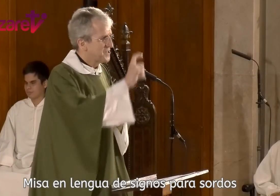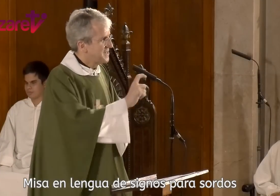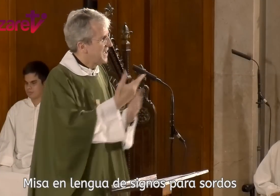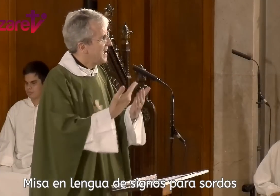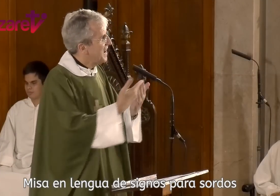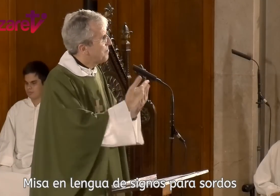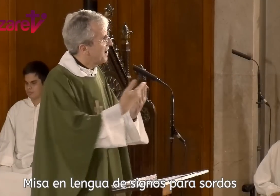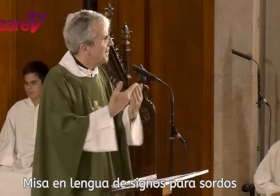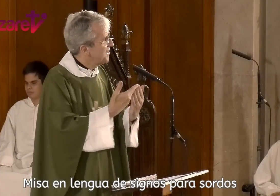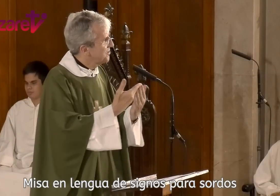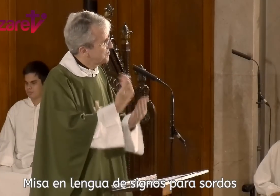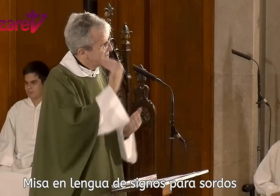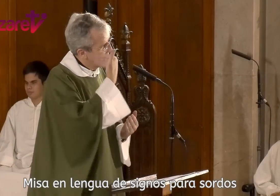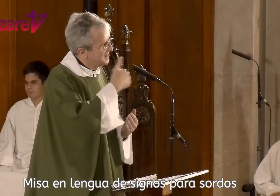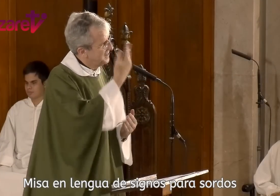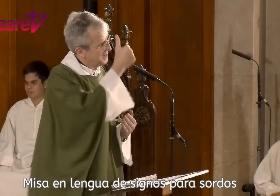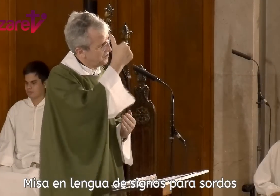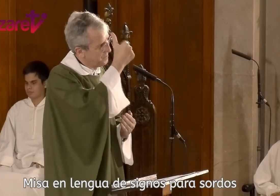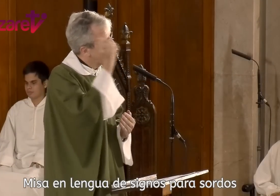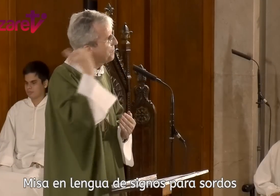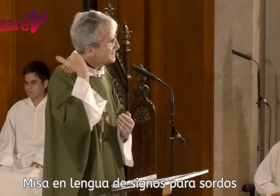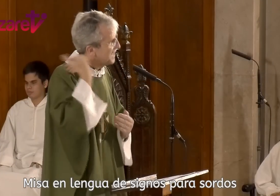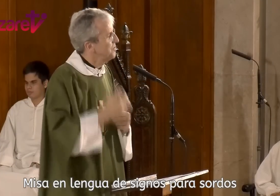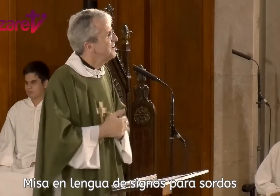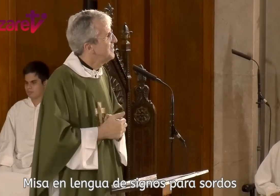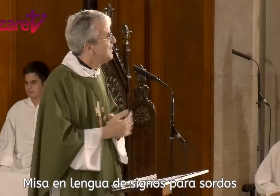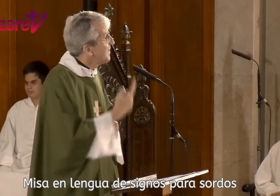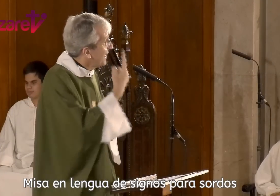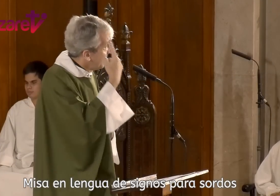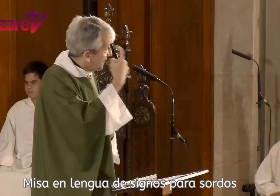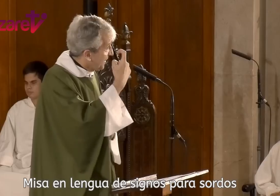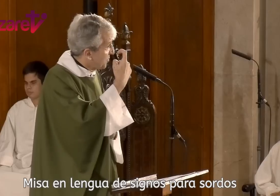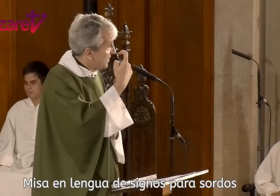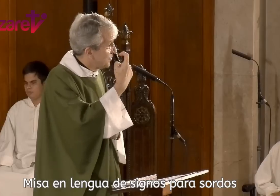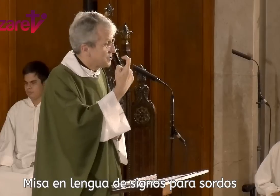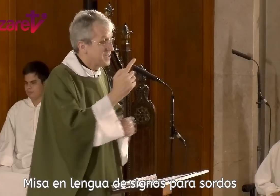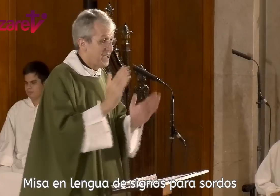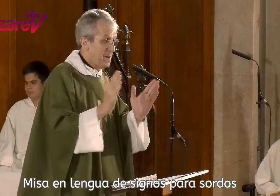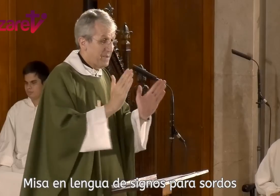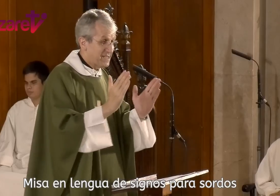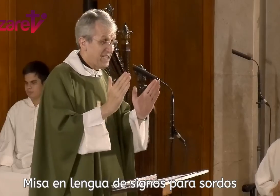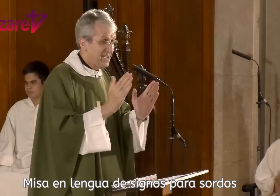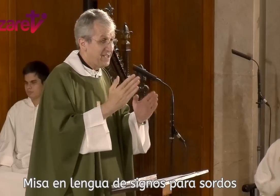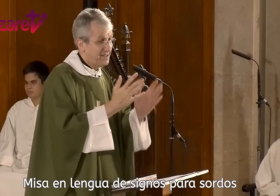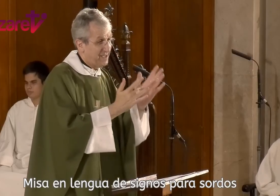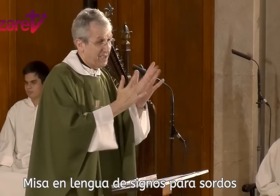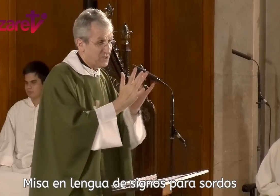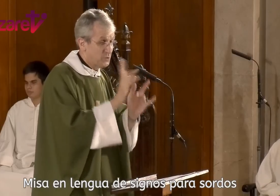Continuamos el Evangelio del domingo pasado, en el que recordamos el pasaje de que